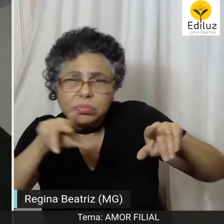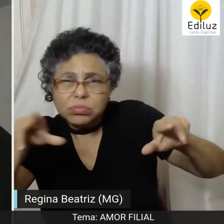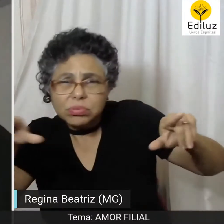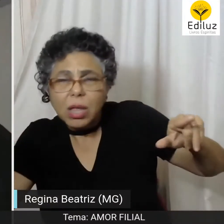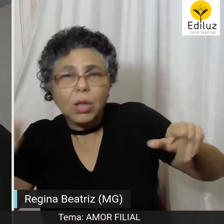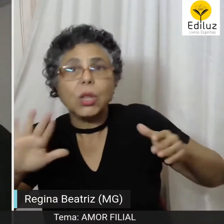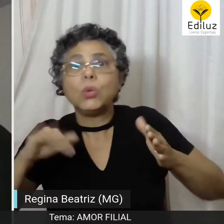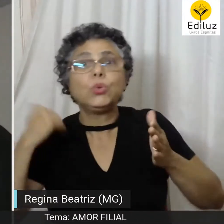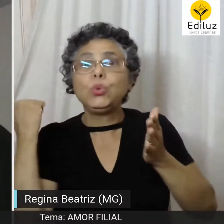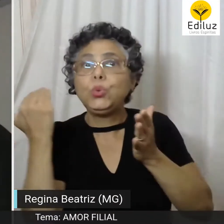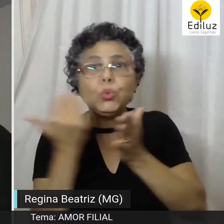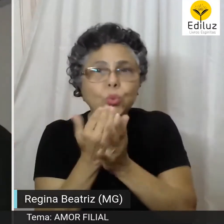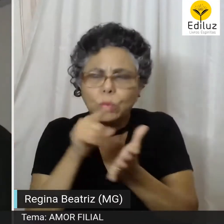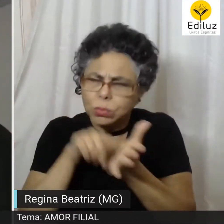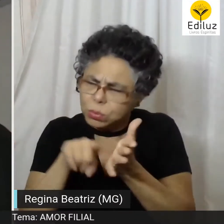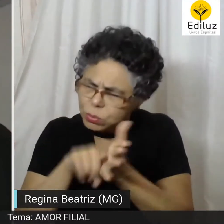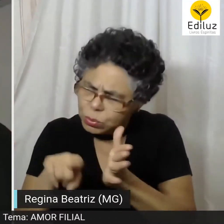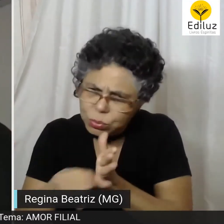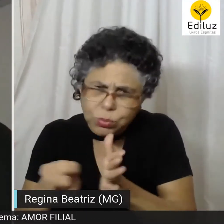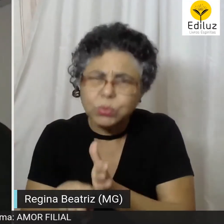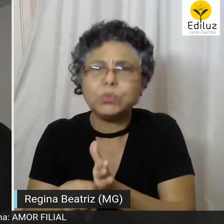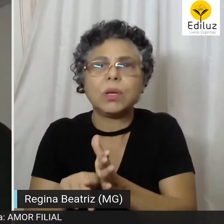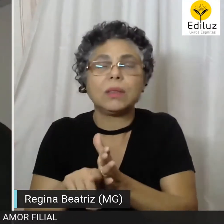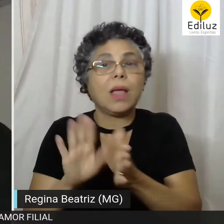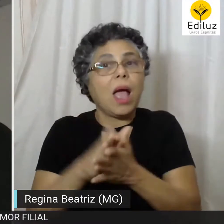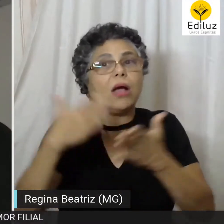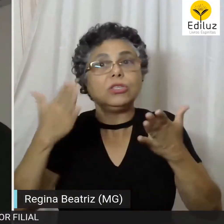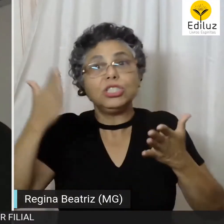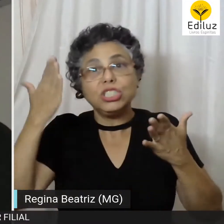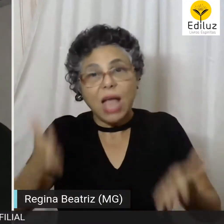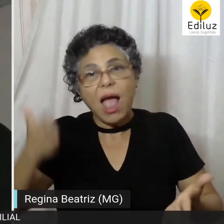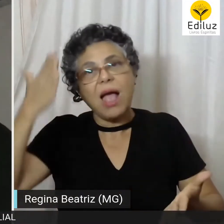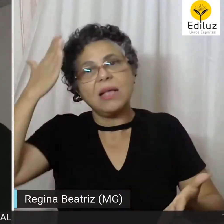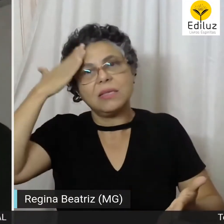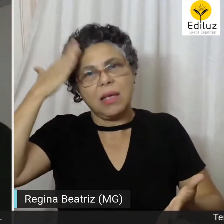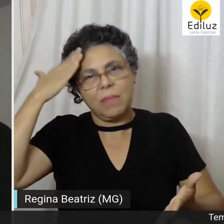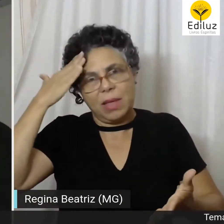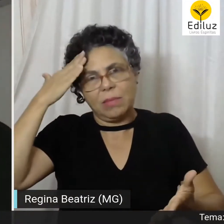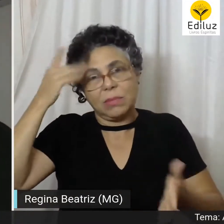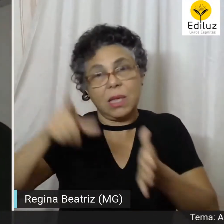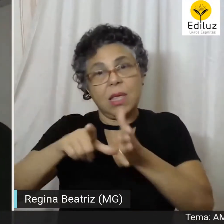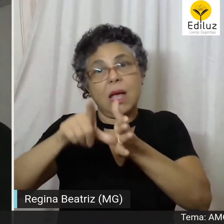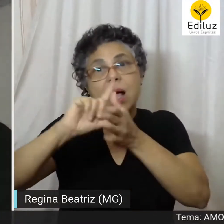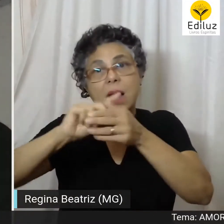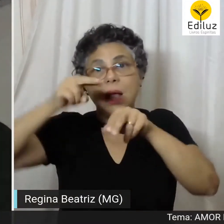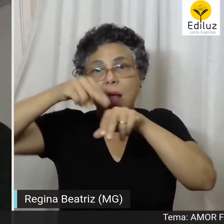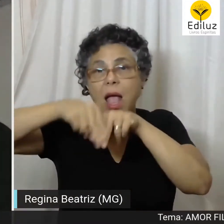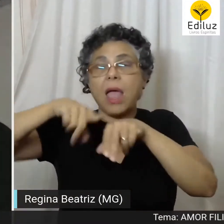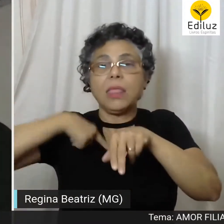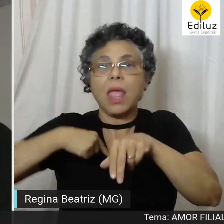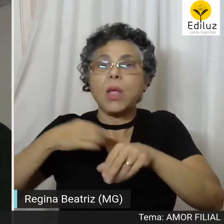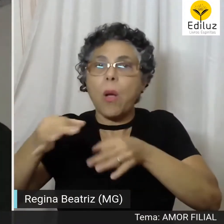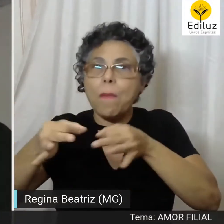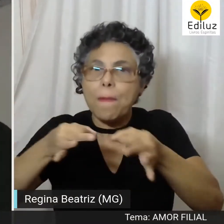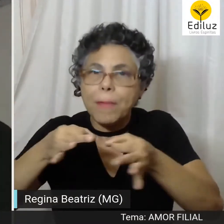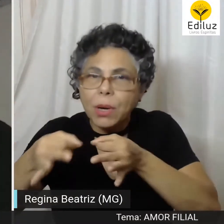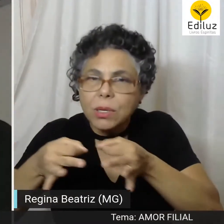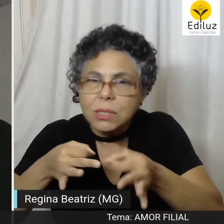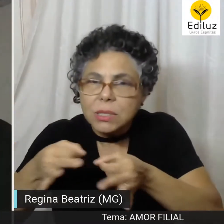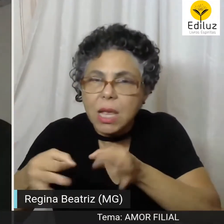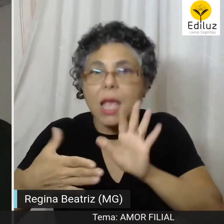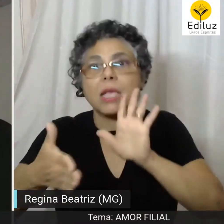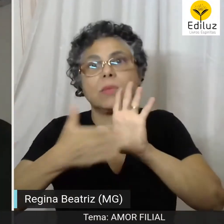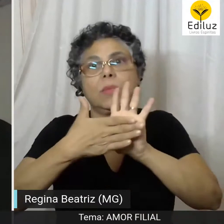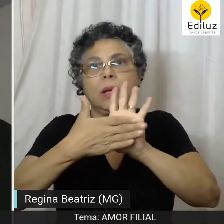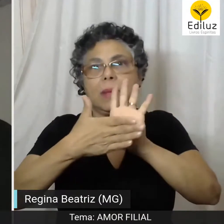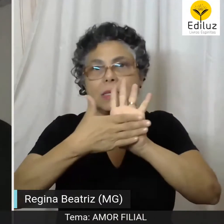previamente à sua encarnação, ele passa por um processo, né? O véu